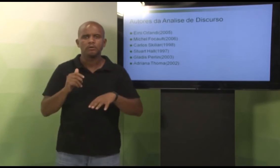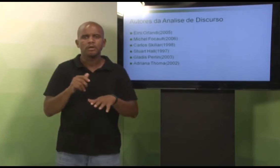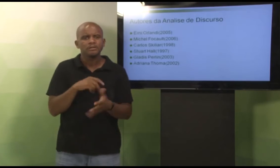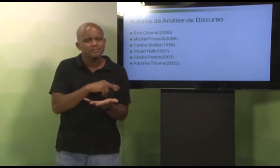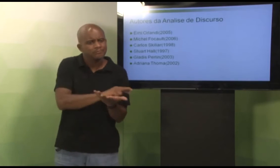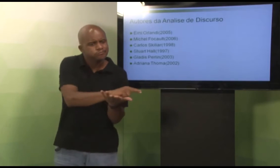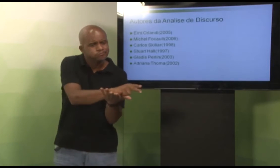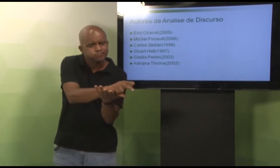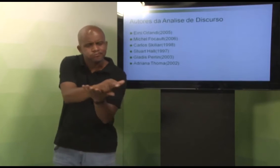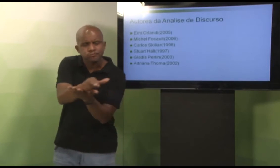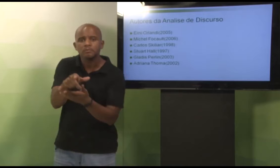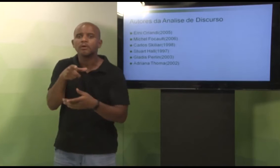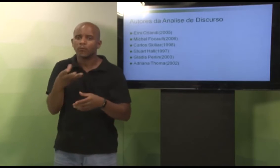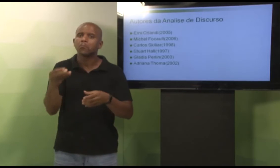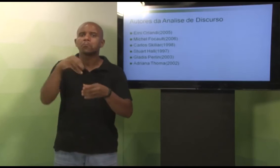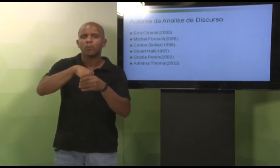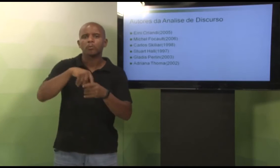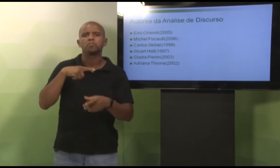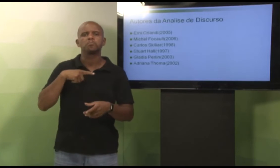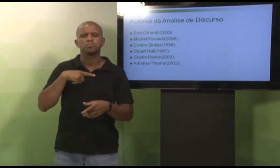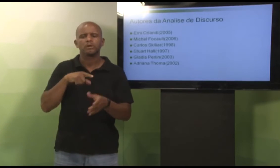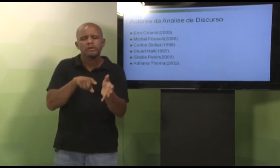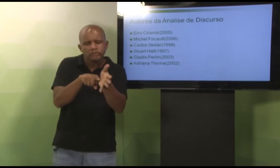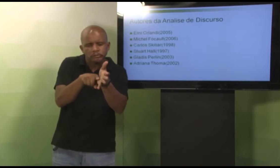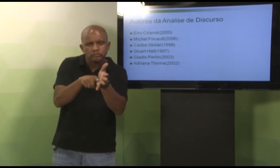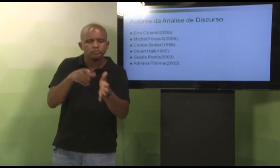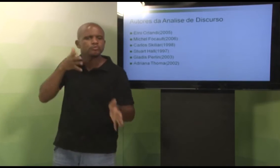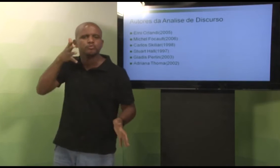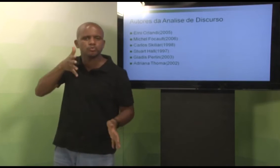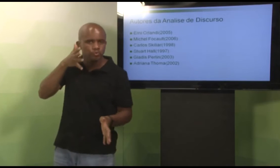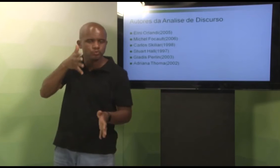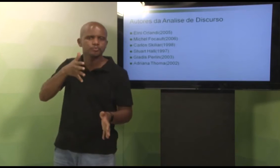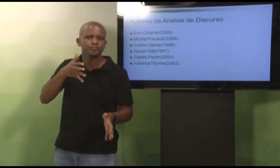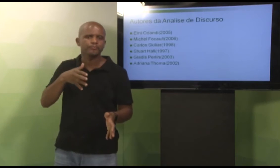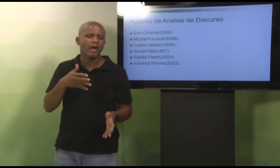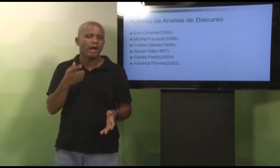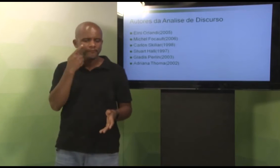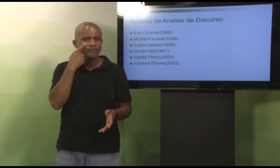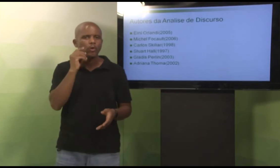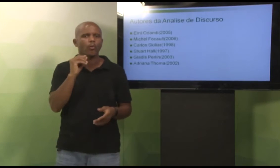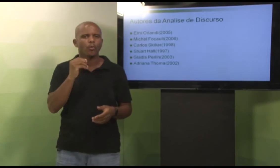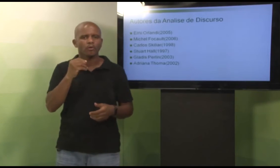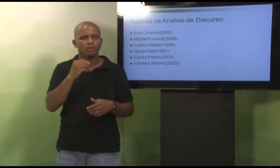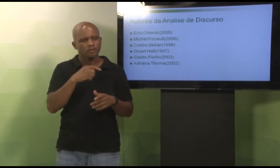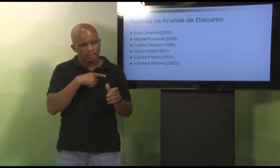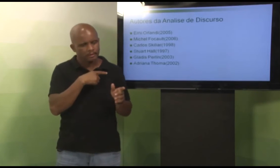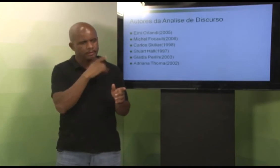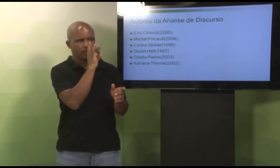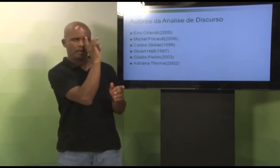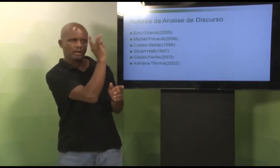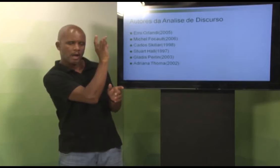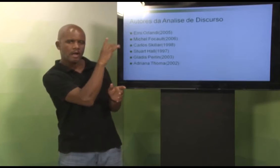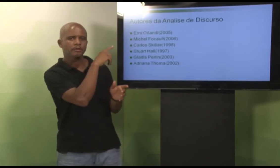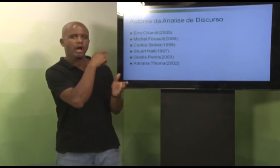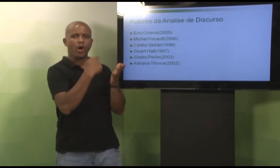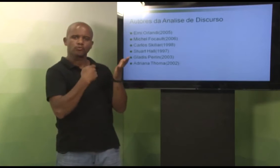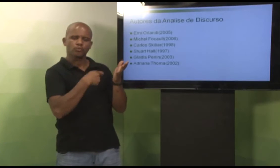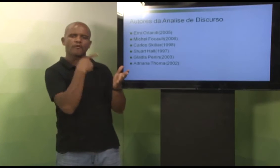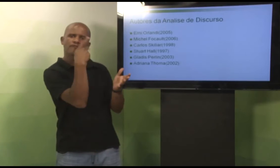contextos profissionais, diversos focos aqui nessas pesquisas para análise do discurso. Então, nós vamos evidenciar aqui